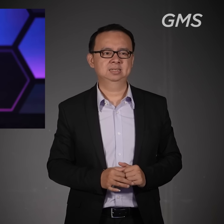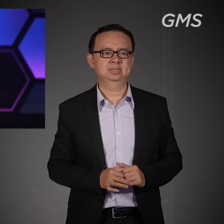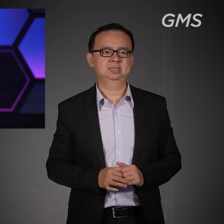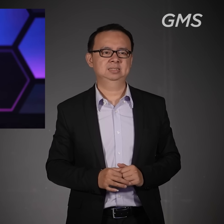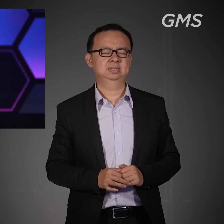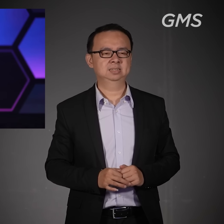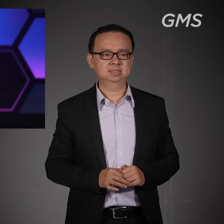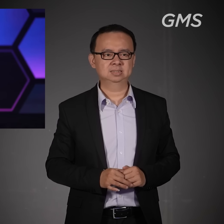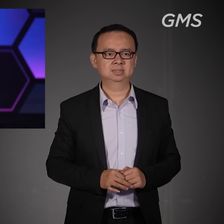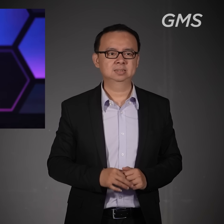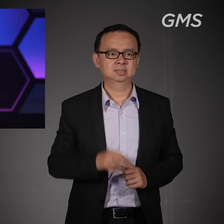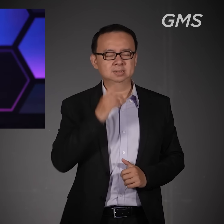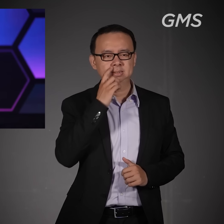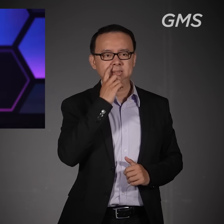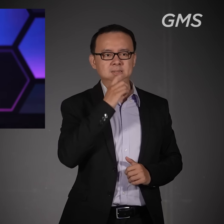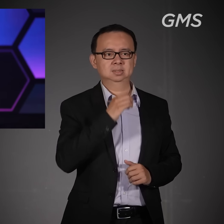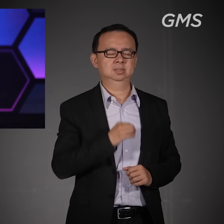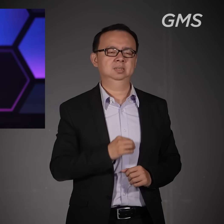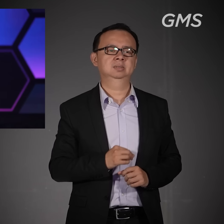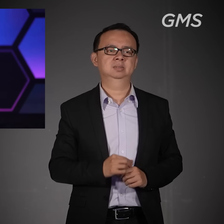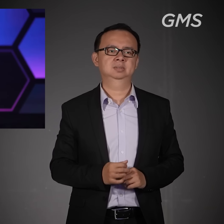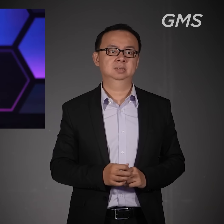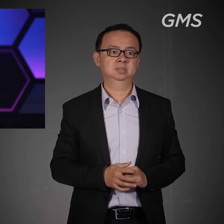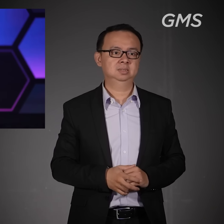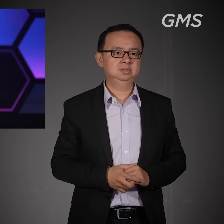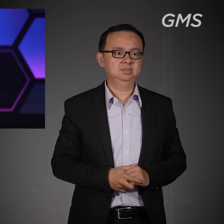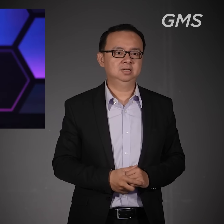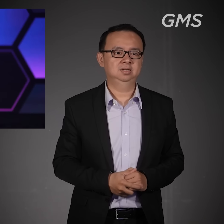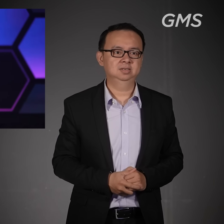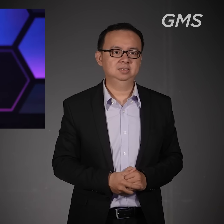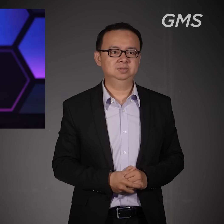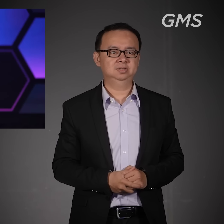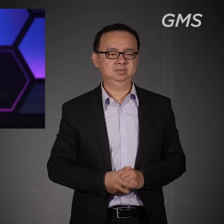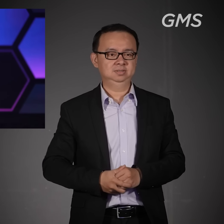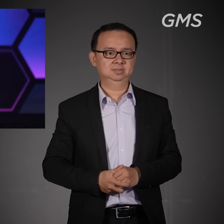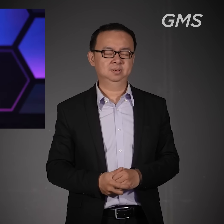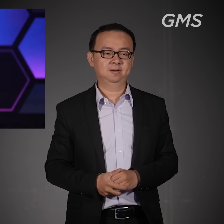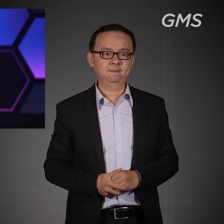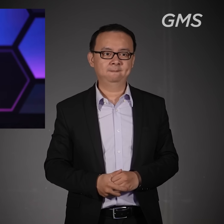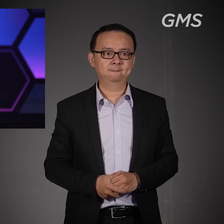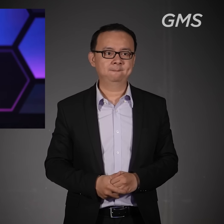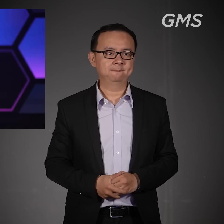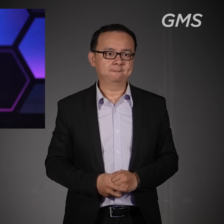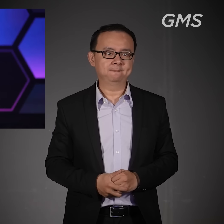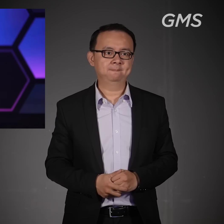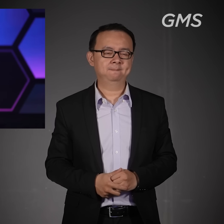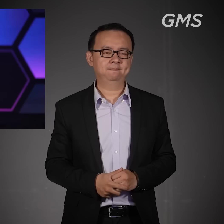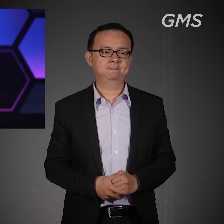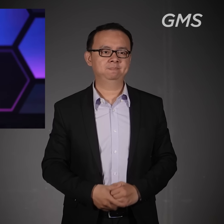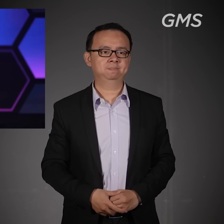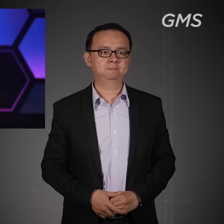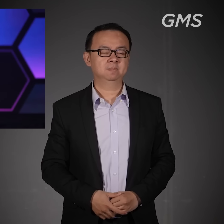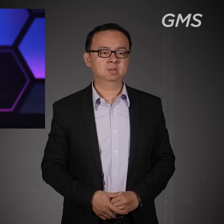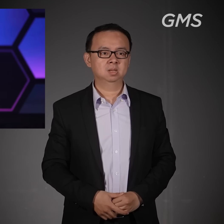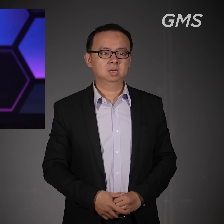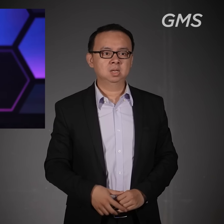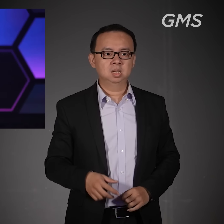Roh Kudus. Tapi at least it's wisdom speaking in me. Paling tidak itu adalah sebuah